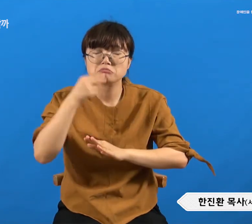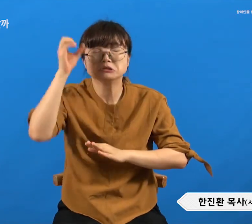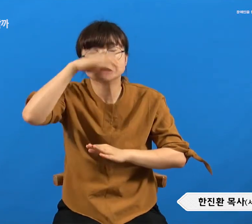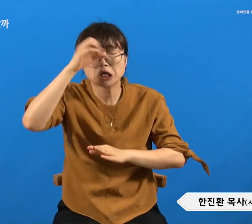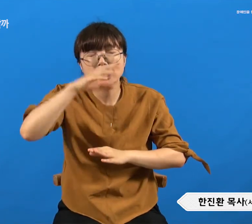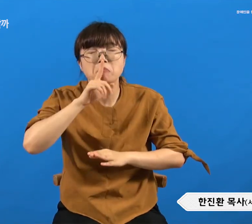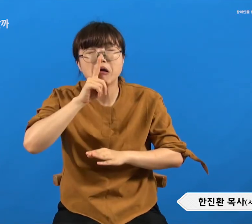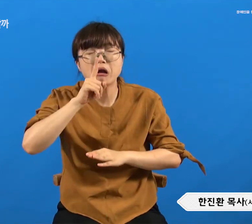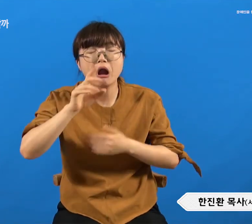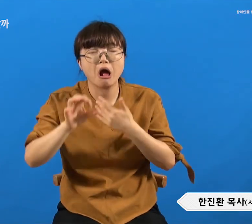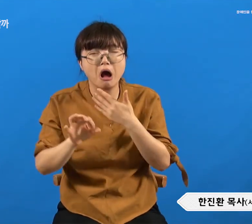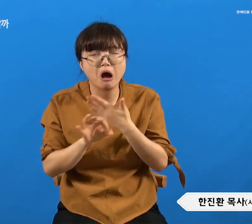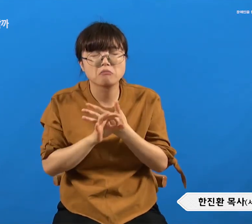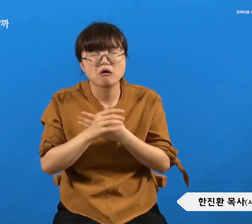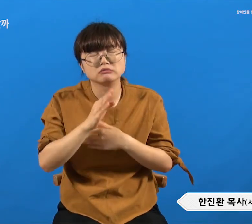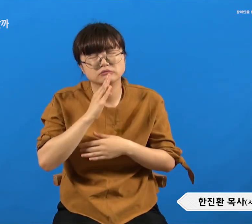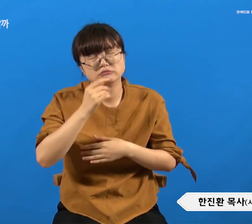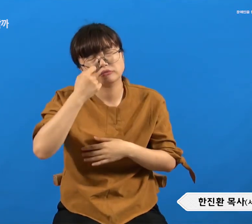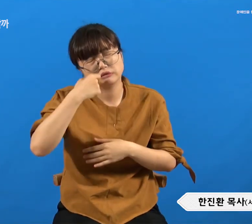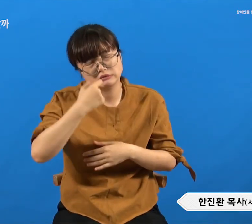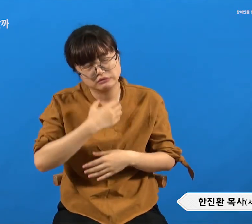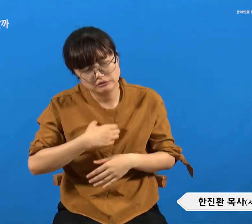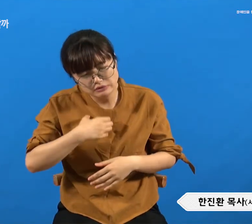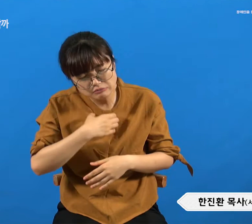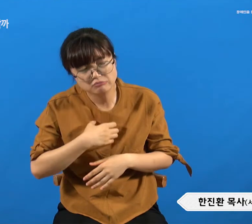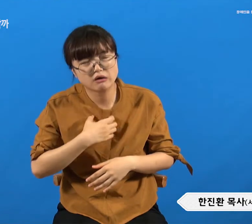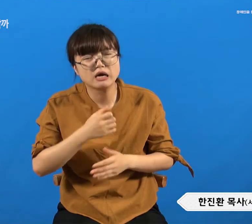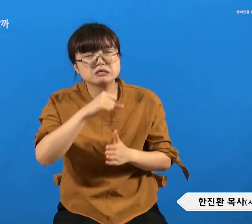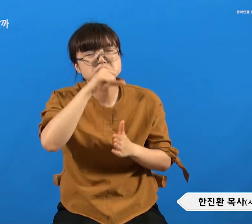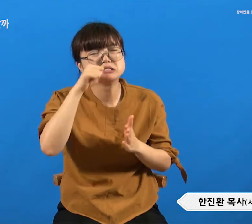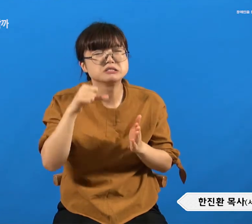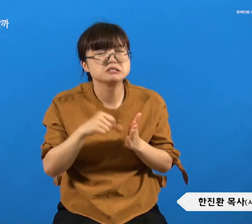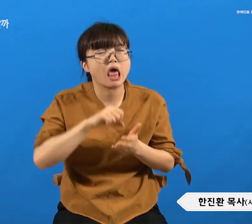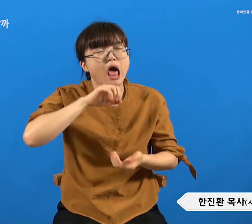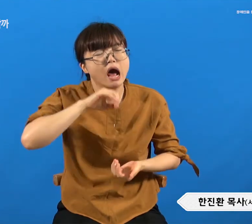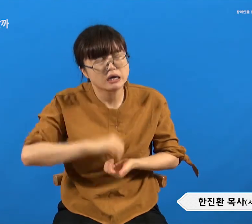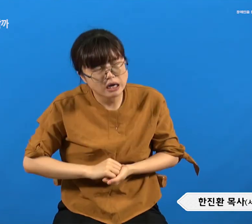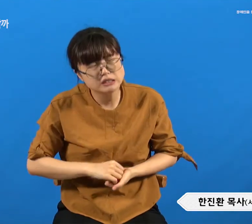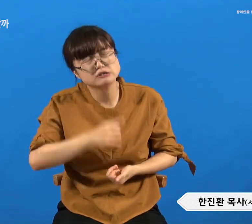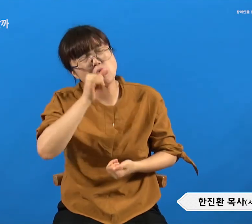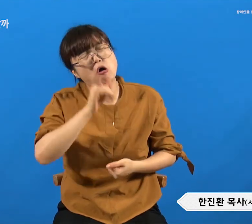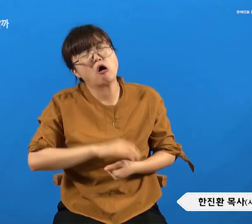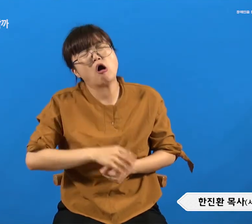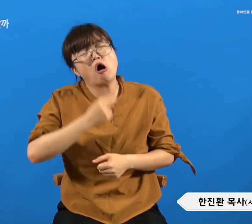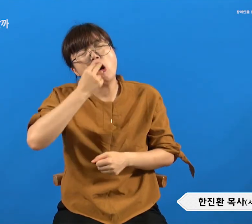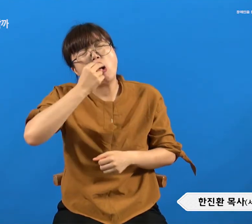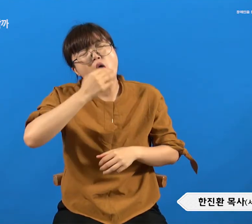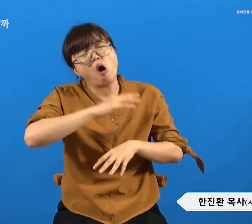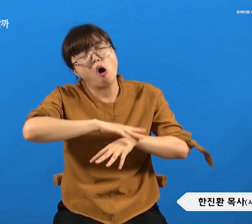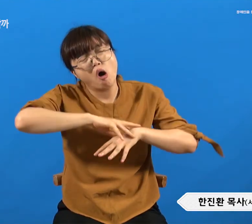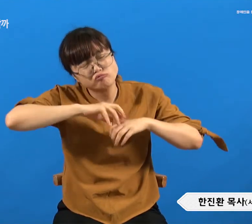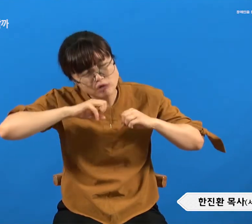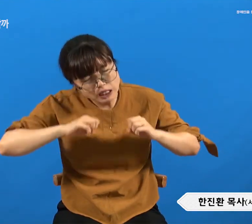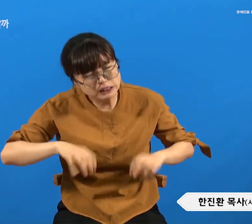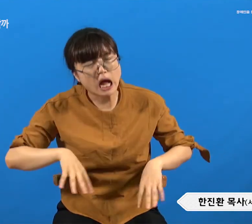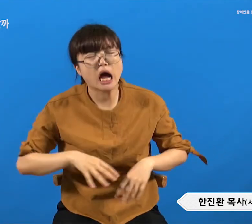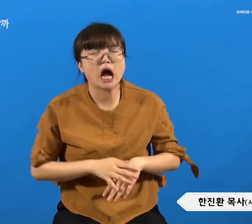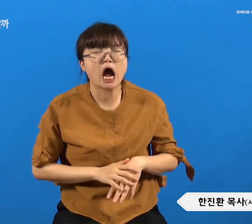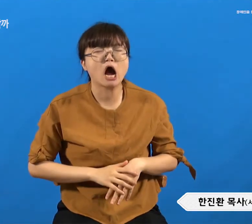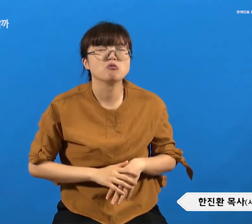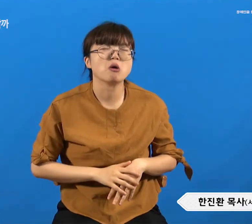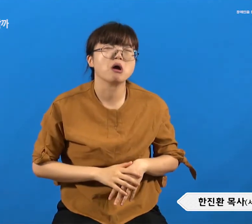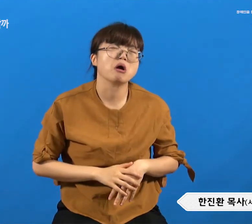얘기를 하면 진짜 서글픕니다. 아이고 인생, 유한한 인생, 허무한 인생, 뭐